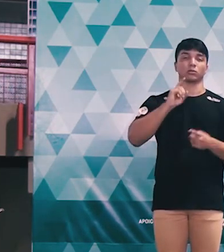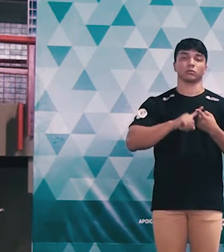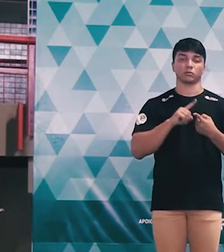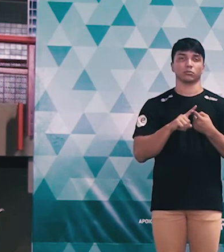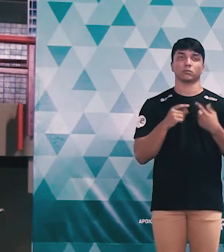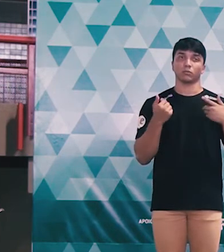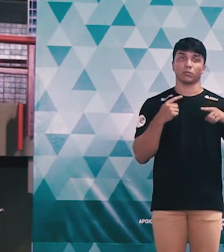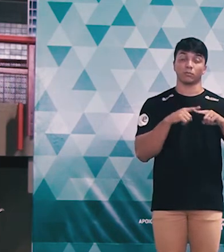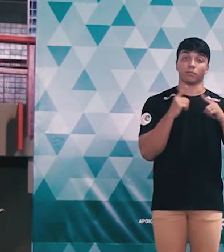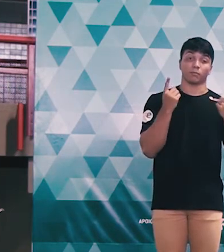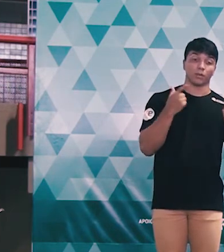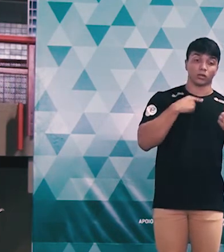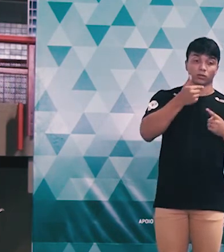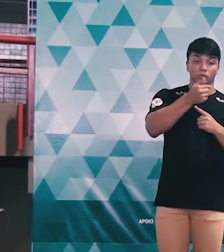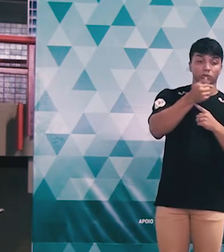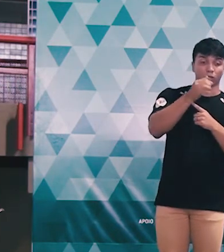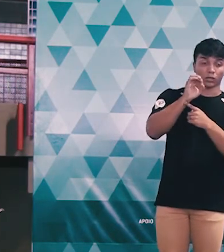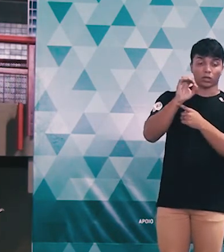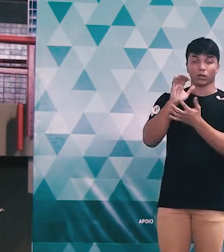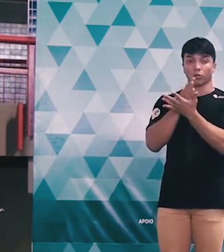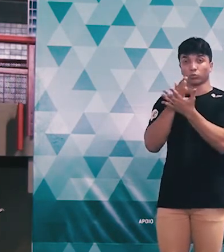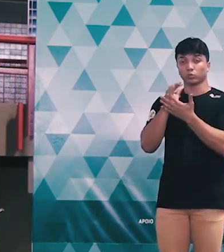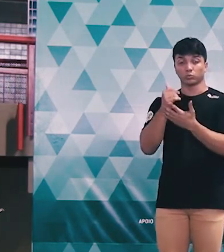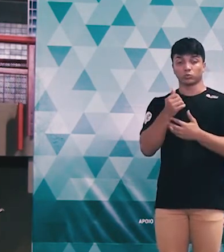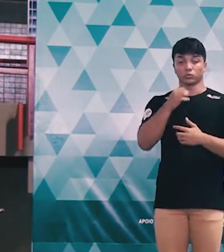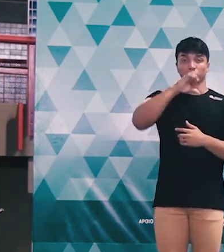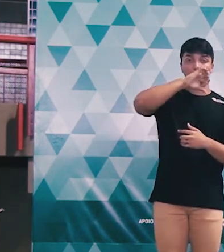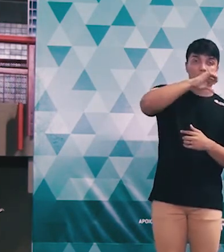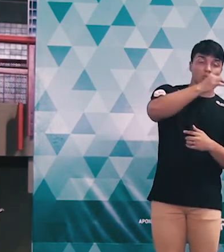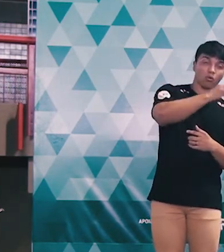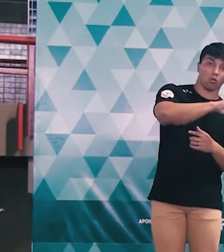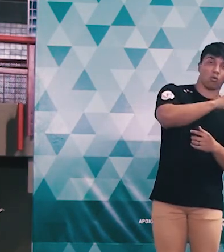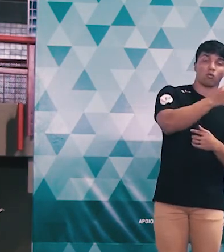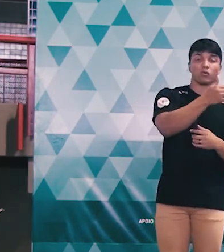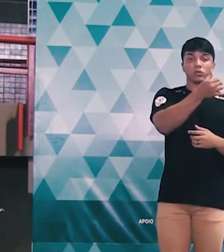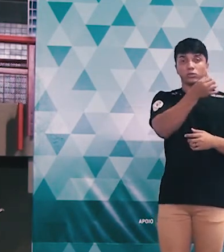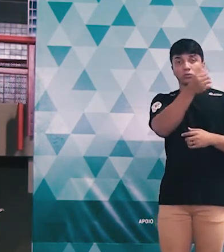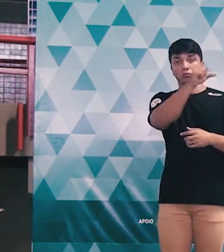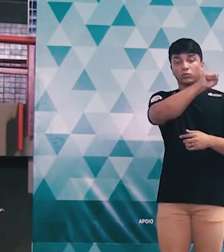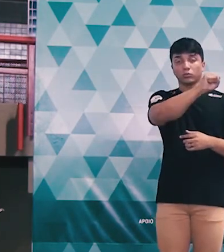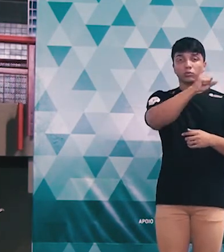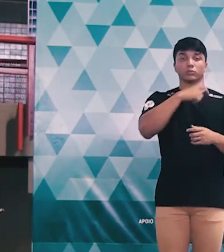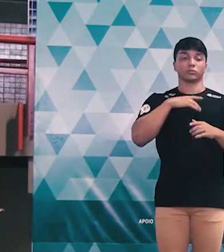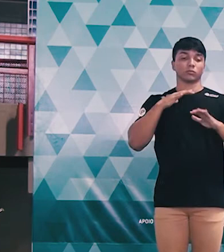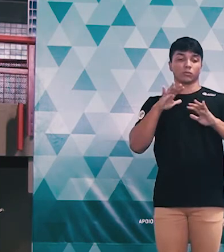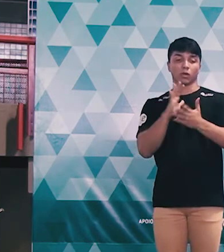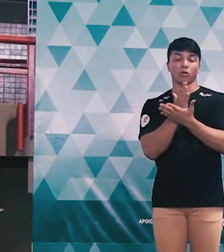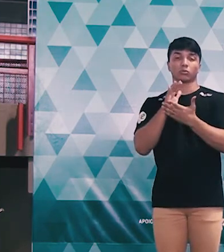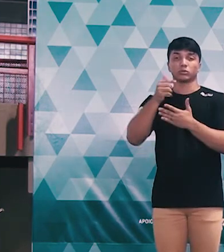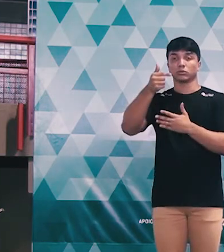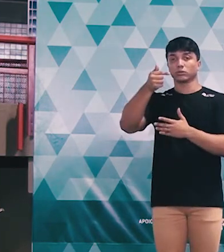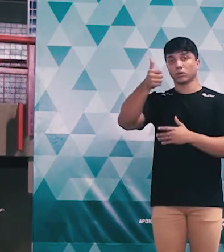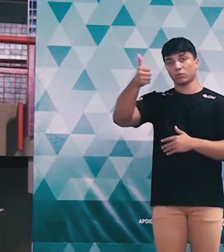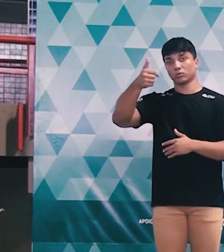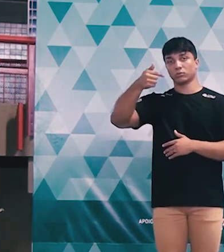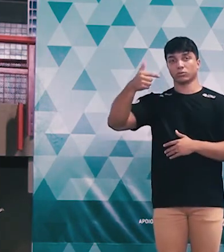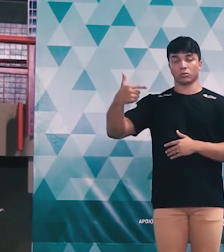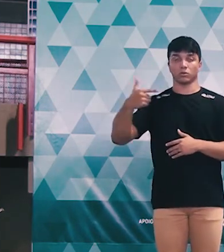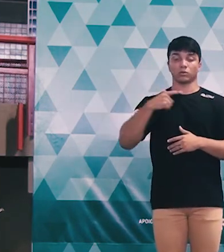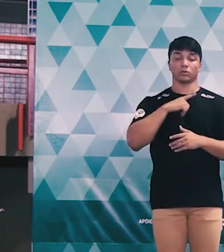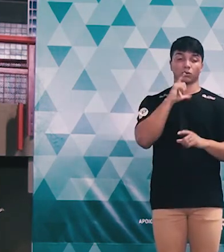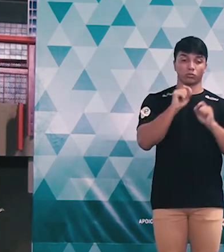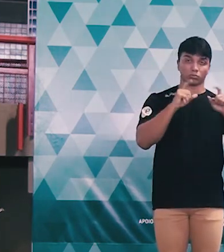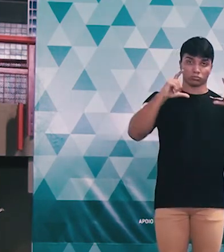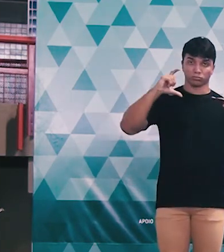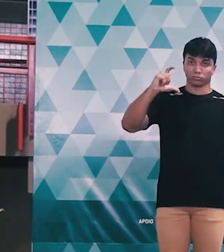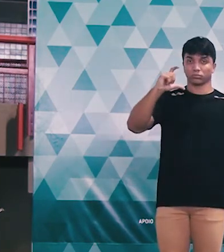elemento na média que é 70, tem elemento abaixo da média, que é o 68 e o 69, e tem elemento acima da média, que é